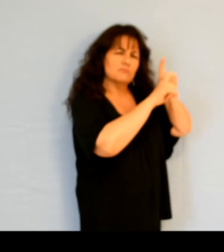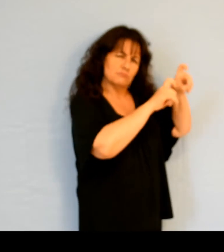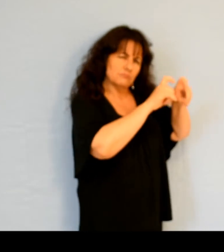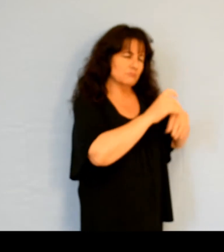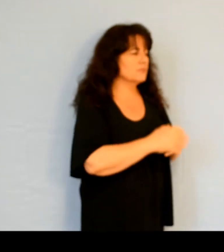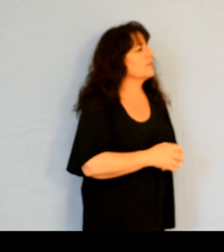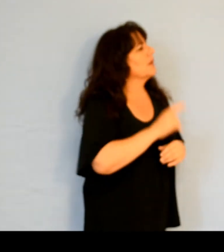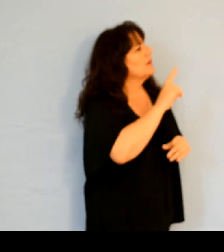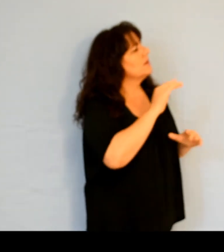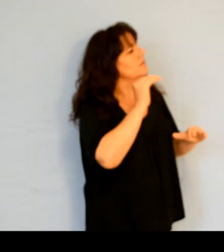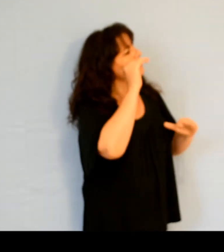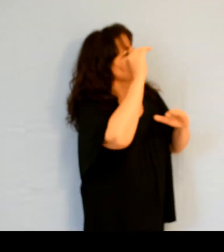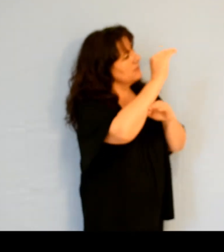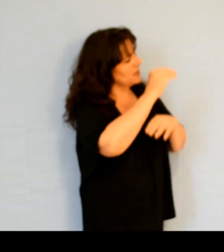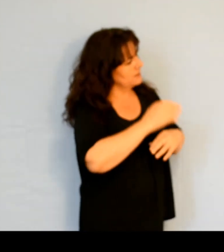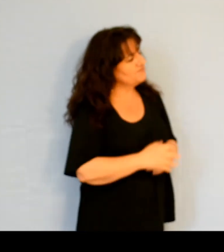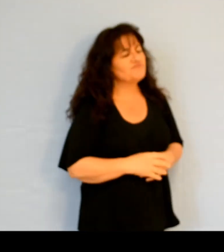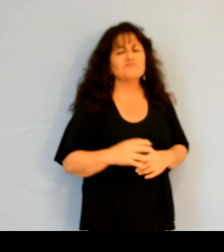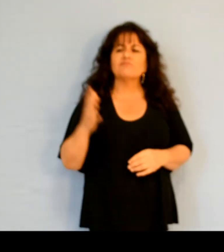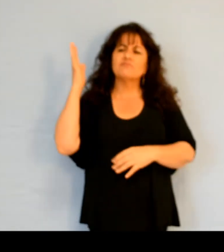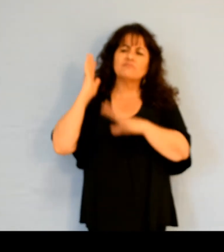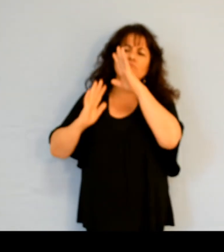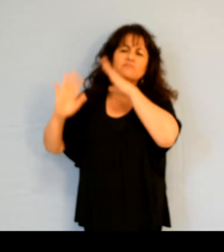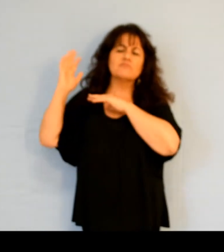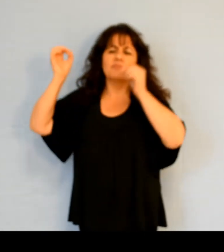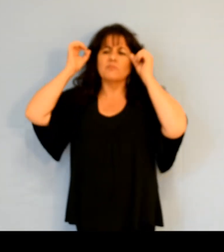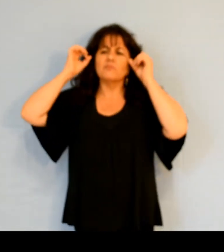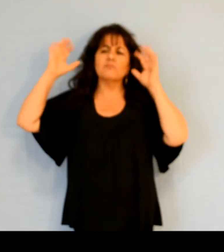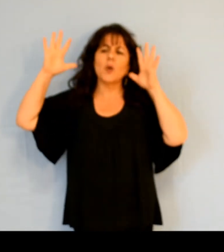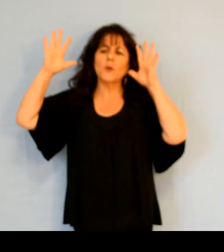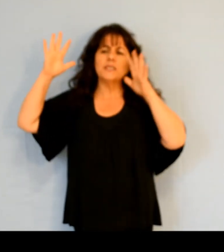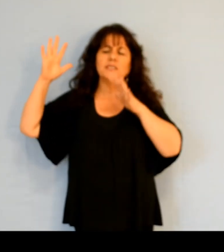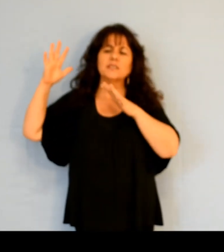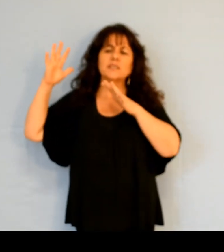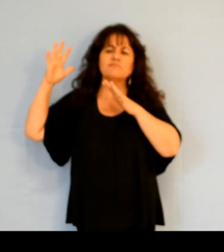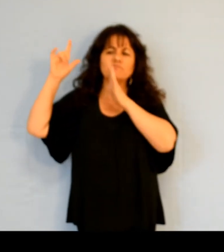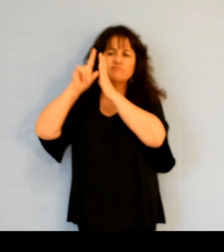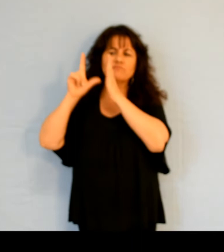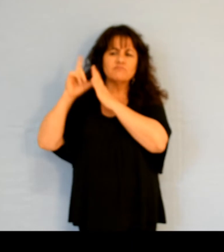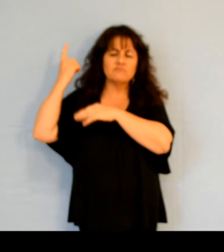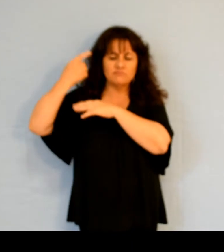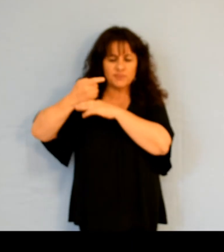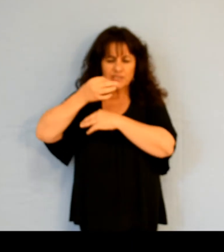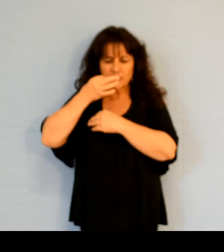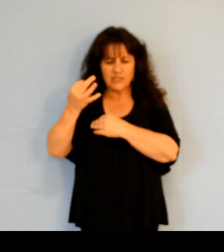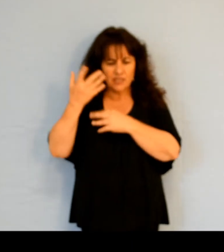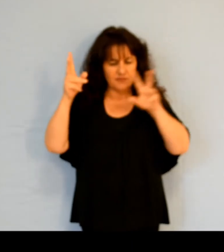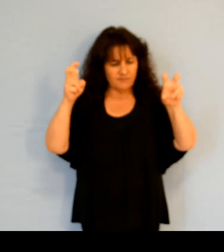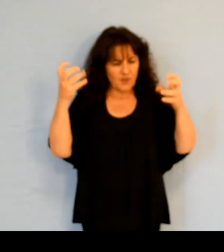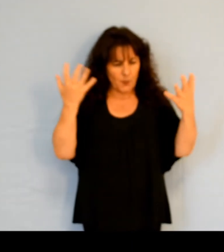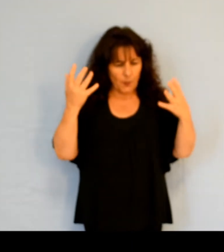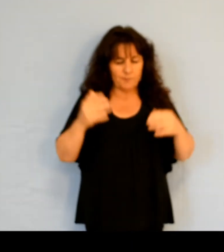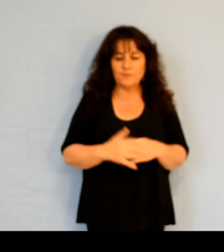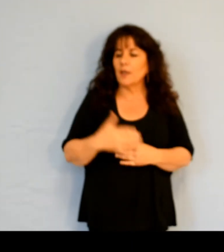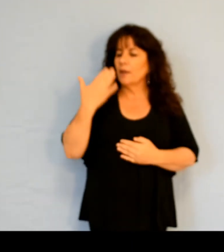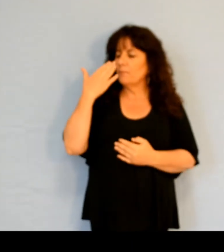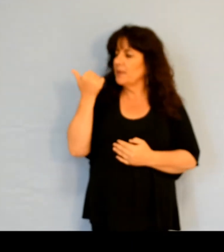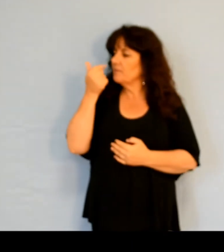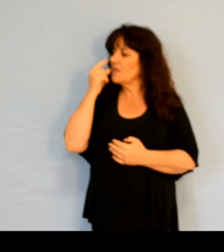Maître, Moïse nous a prescrit, si un homme a un frère qui meurt en laissant une épouse,